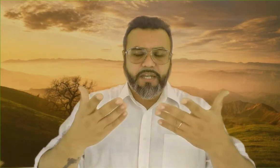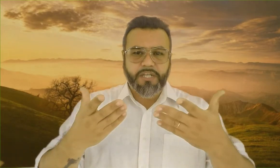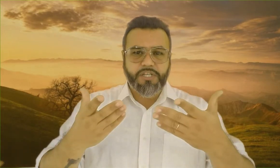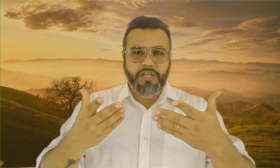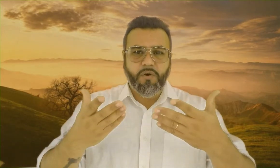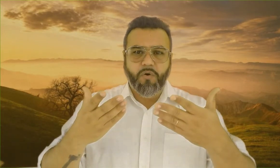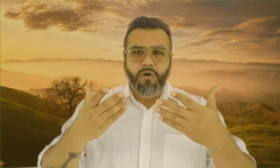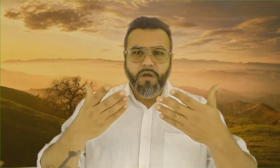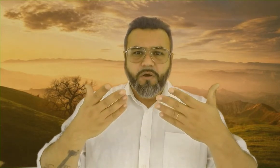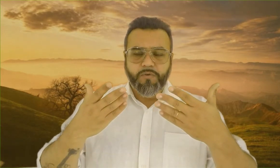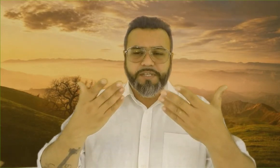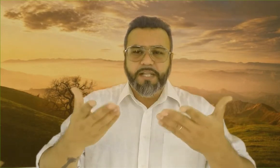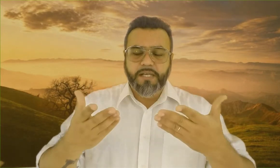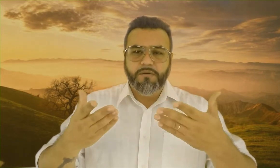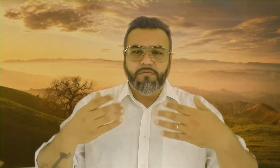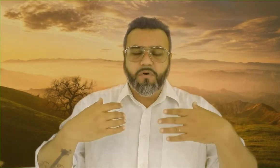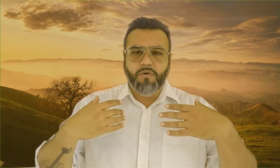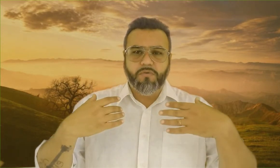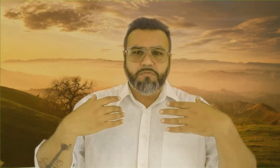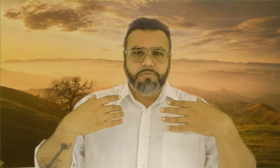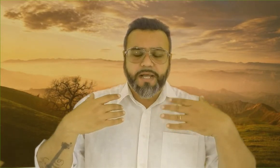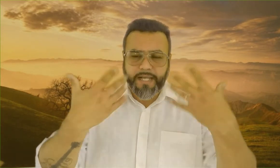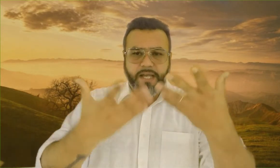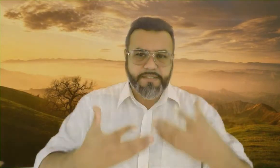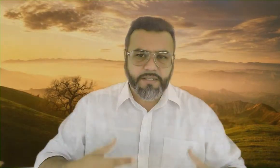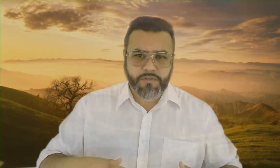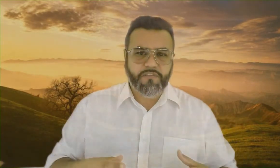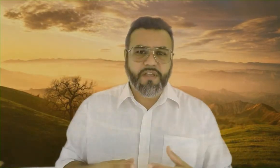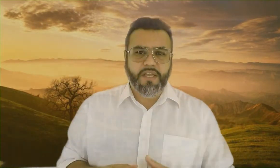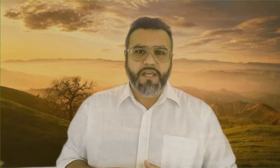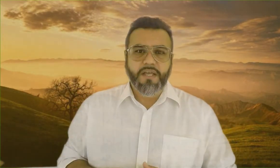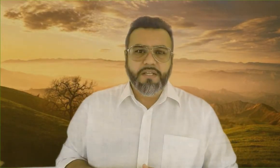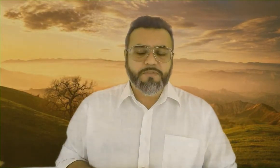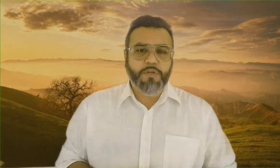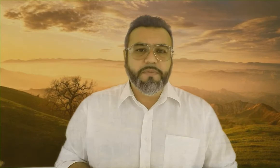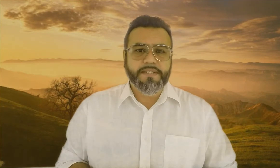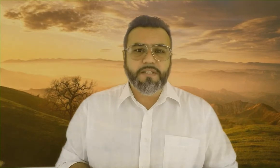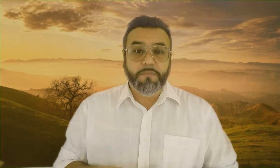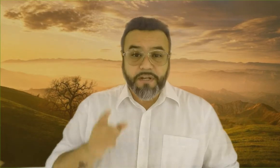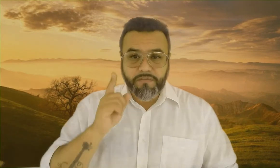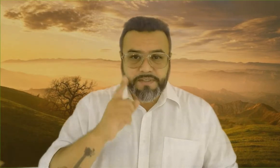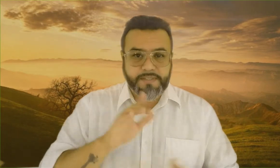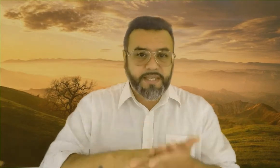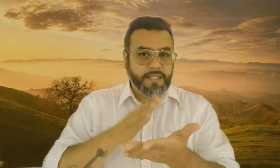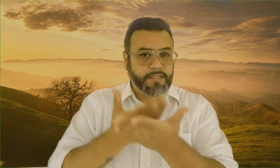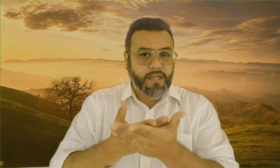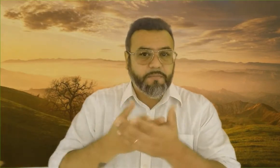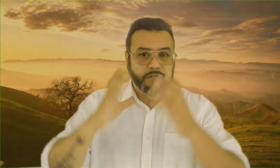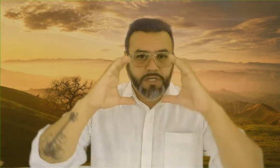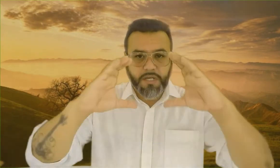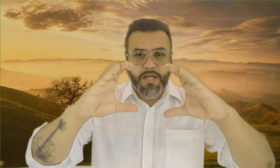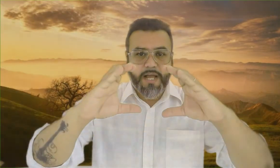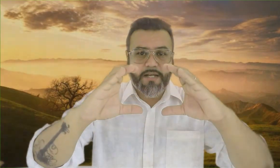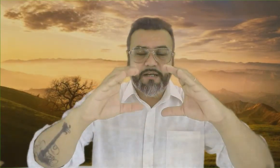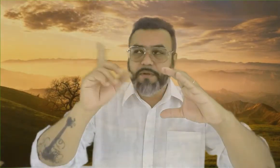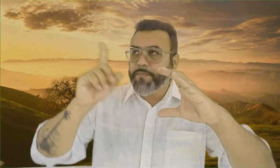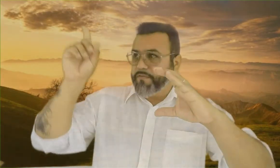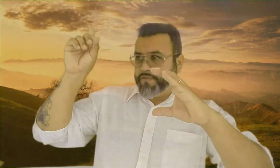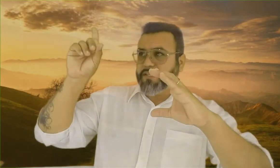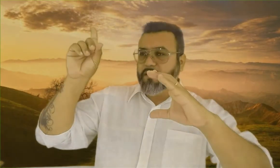igreja ou o salão ou a casa não tiver disponibilizando para você, intérprete, a câmera para você também